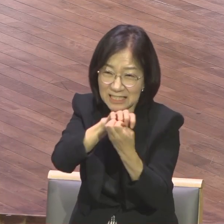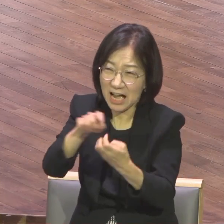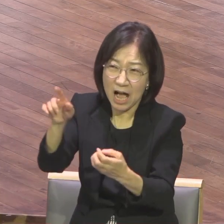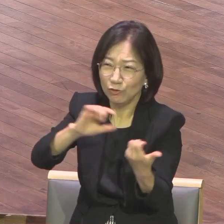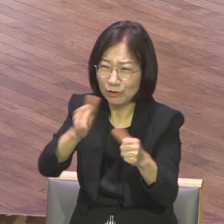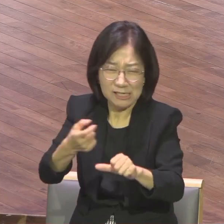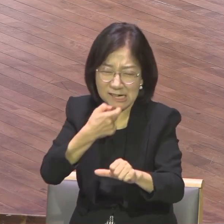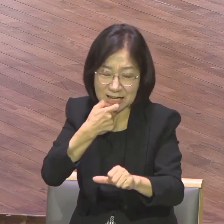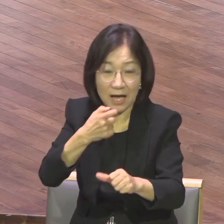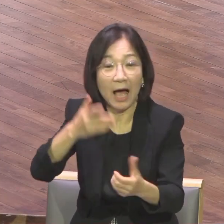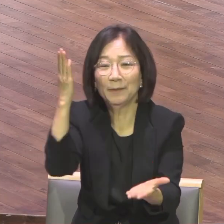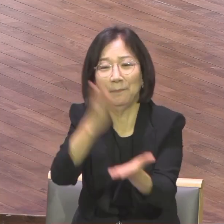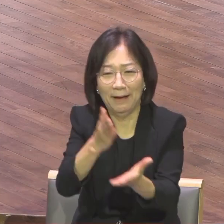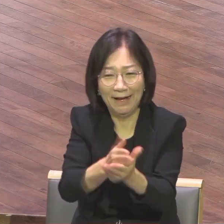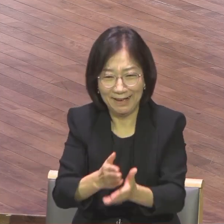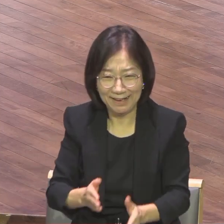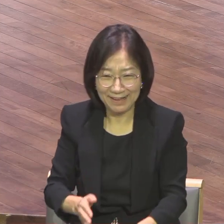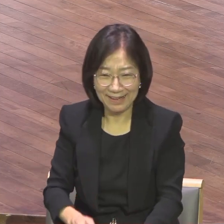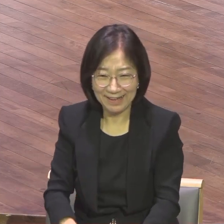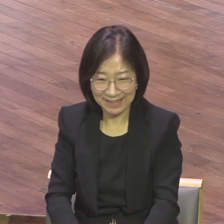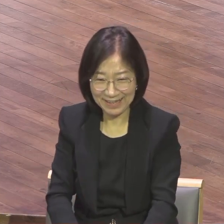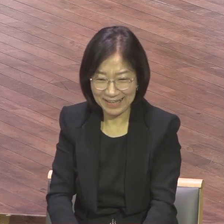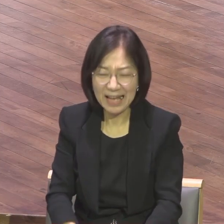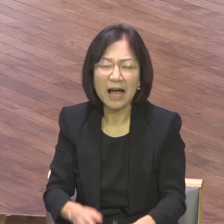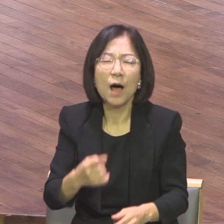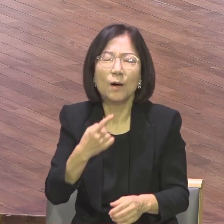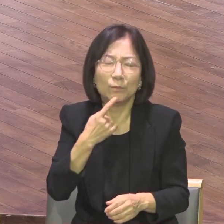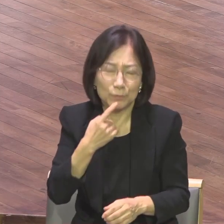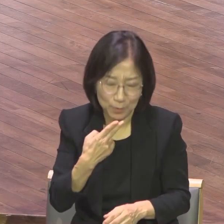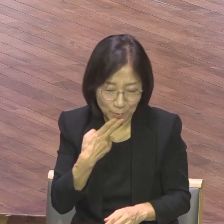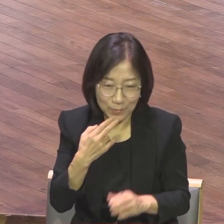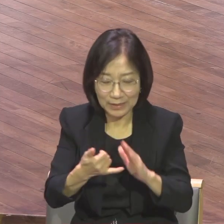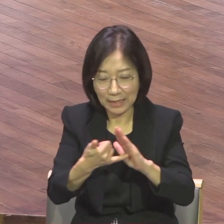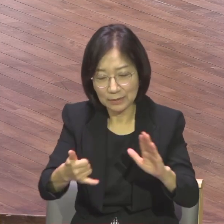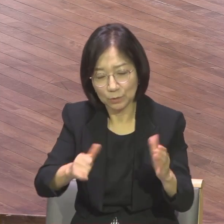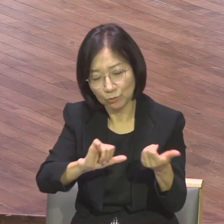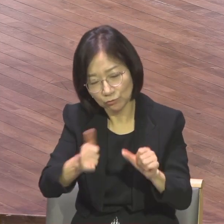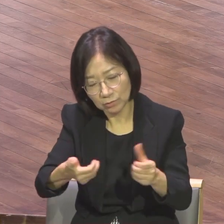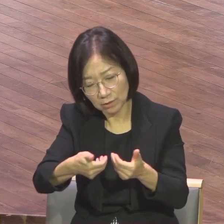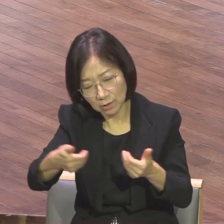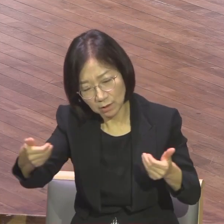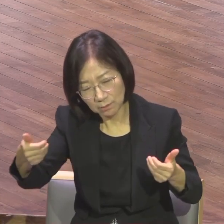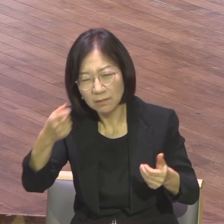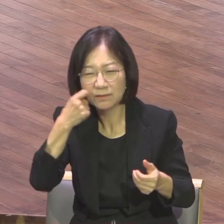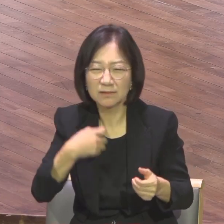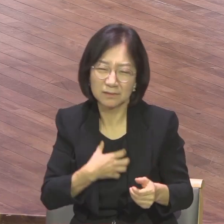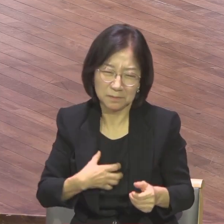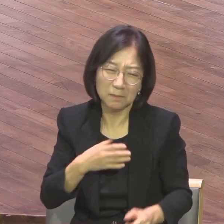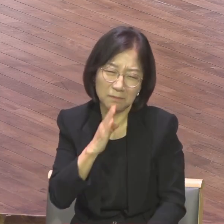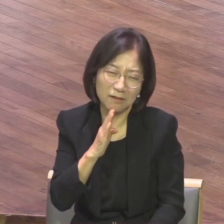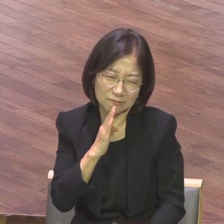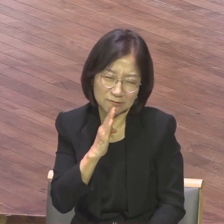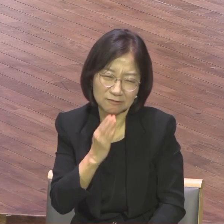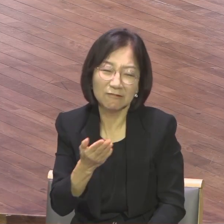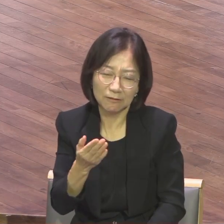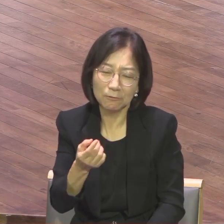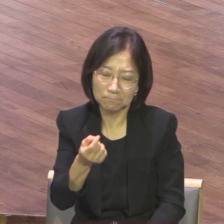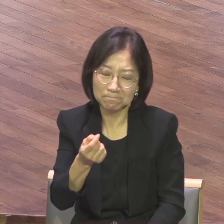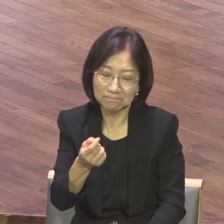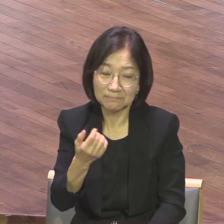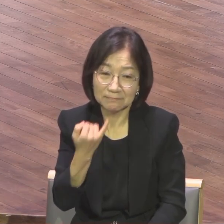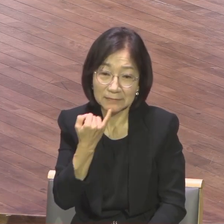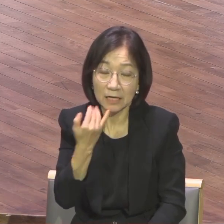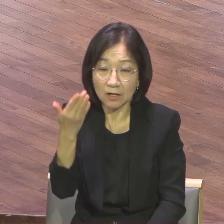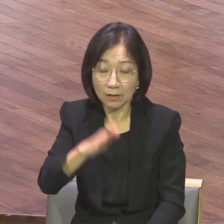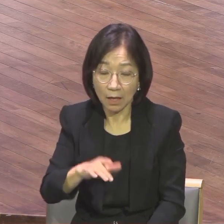순간적으로 돌아가셨으니까 참 슬프지요. 그러나 그것이 막 일주일도 가고 한 달도 가고 1년도 가고 그